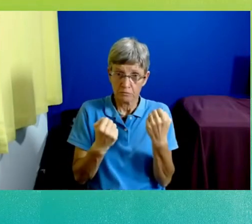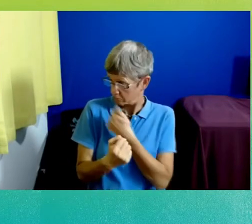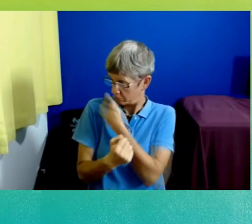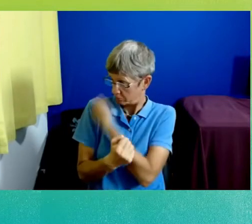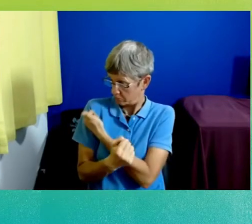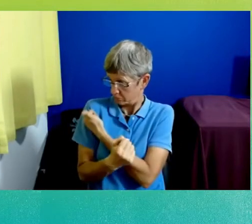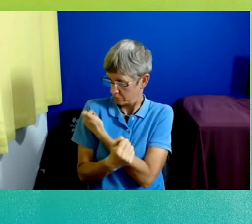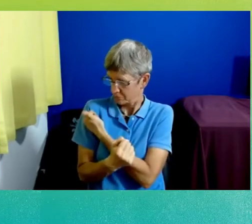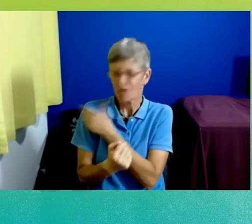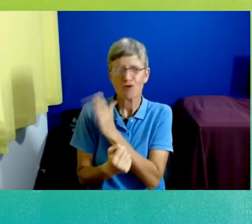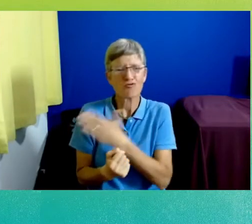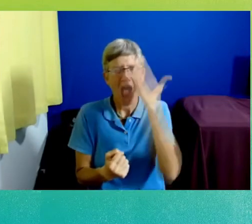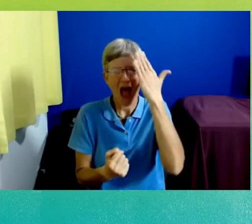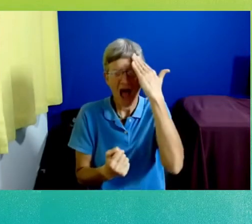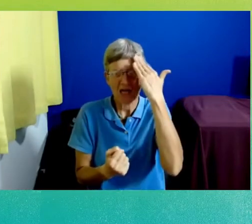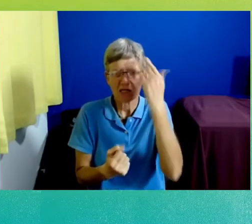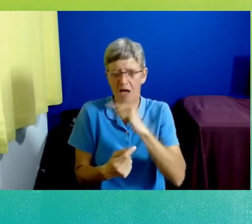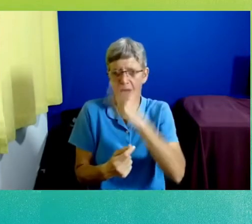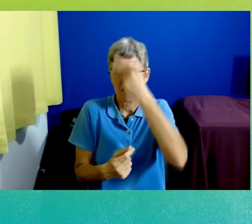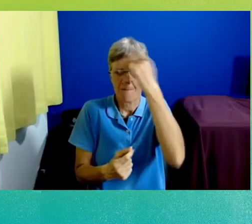Nesse movimento que eu estou fazendo agora,